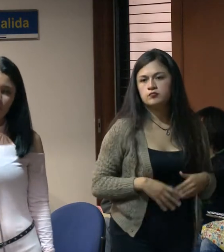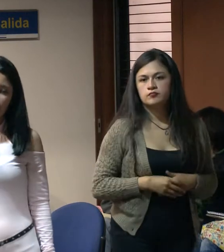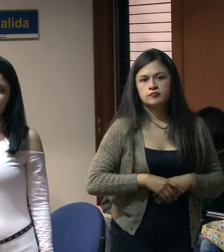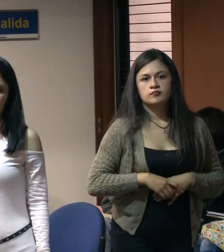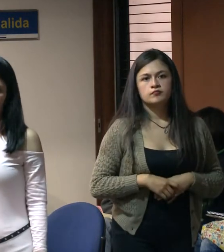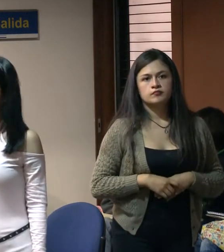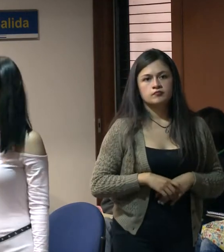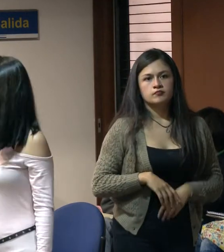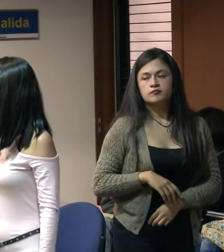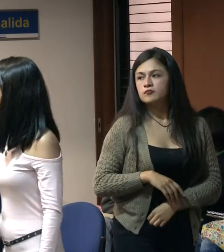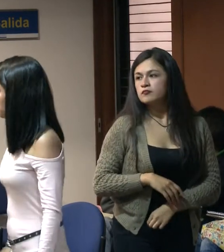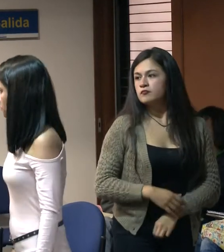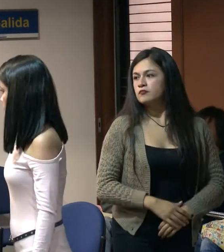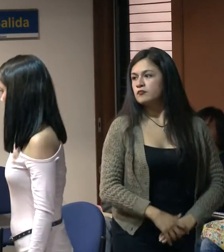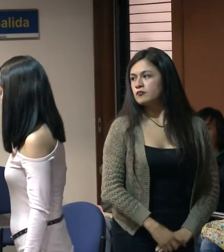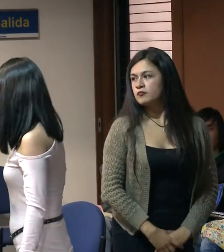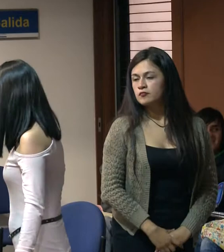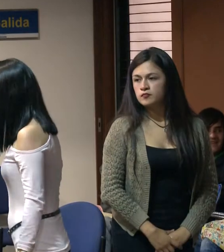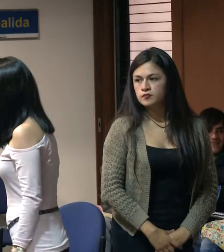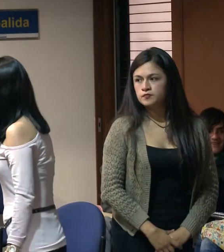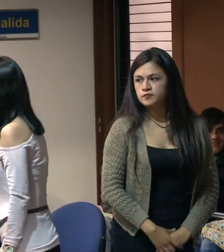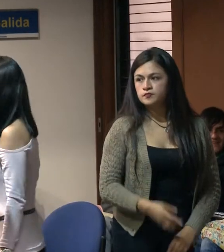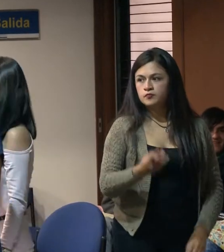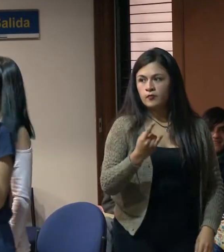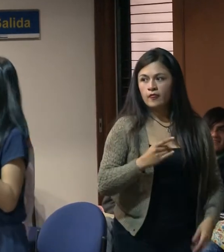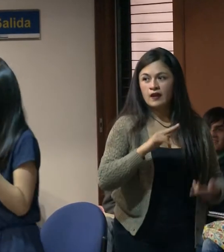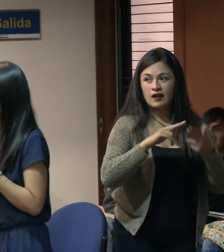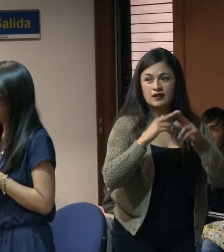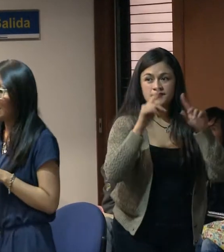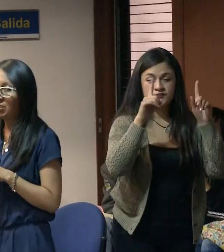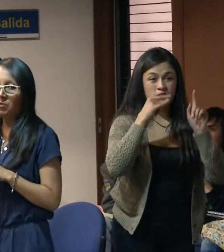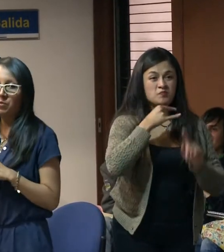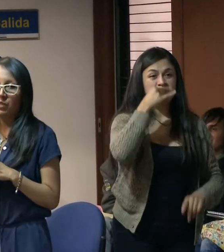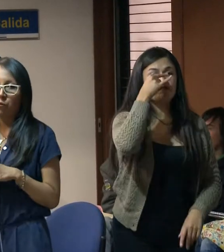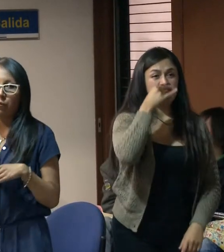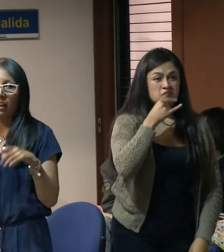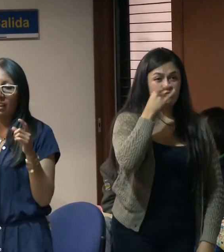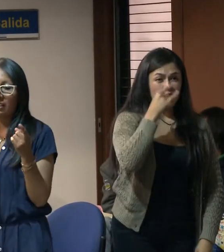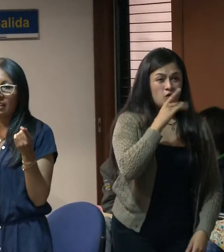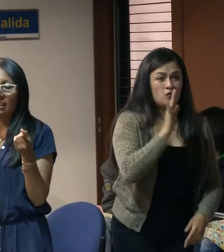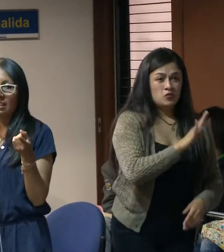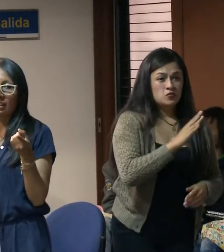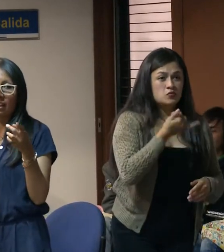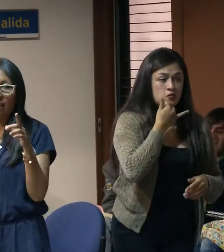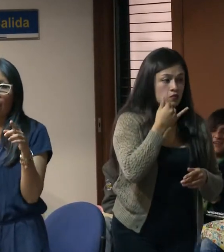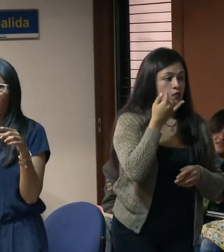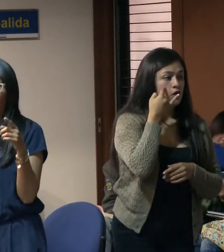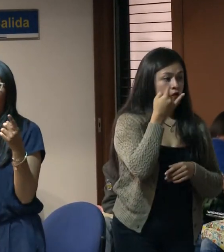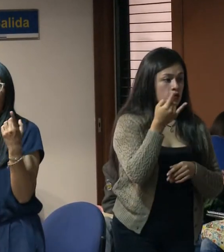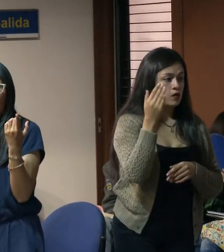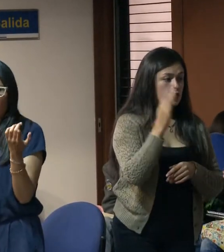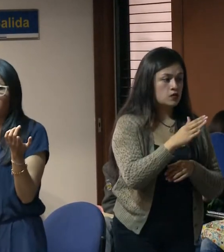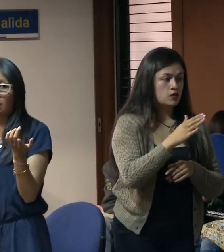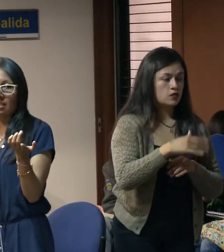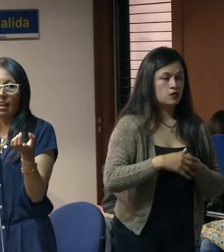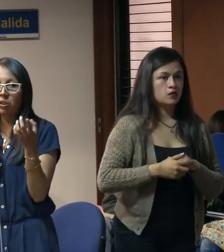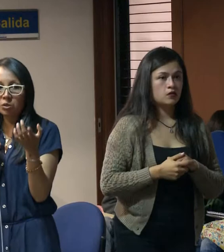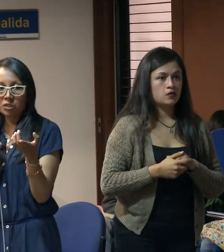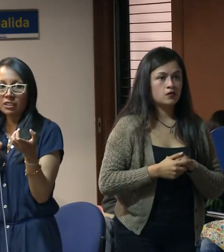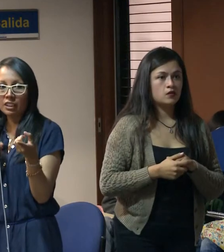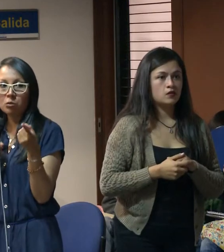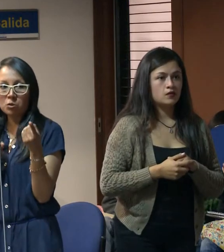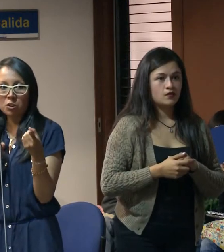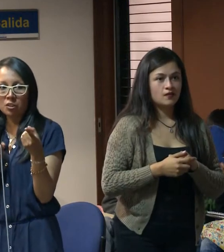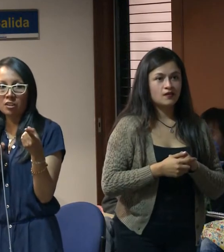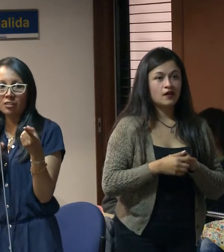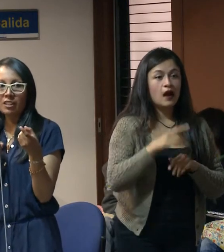¿no? Bueno, igual en cuanto al olor, también fue interesante que lo que tú dices,